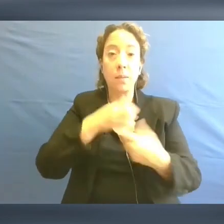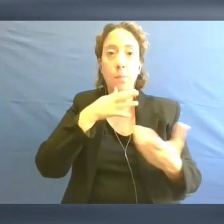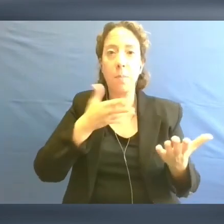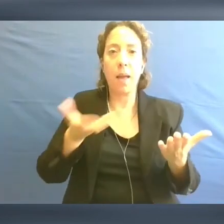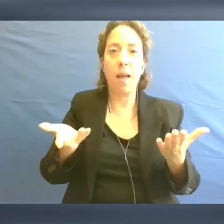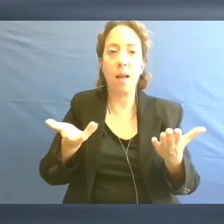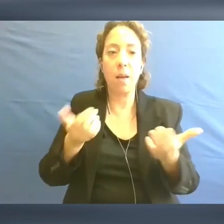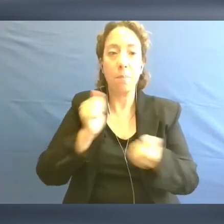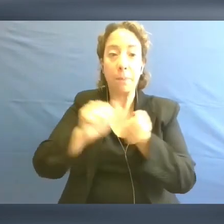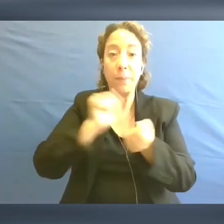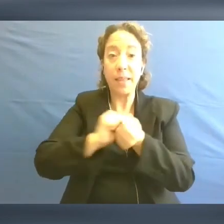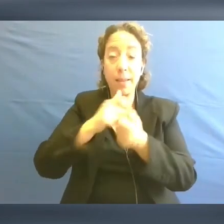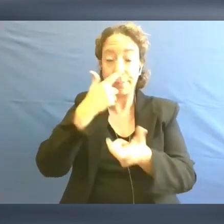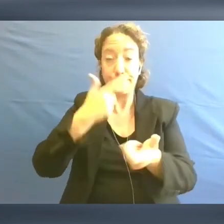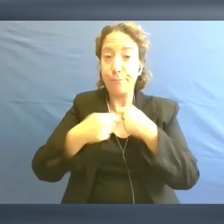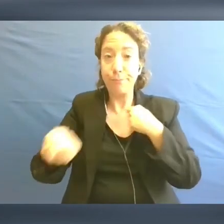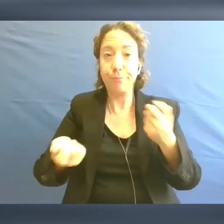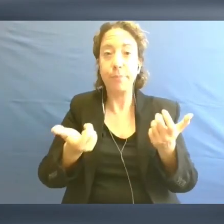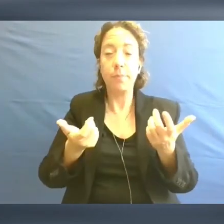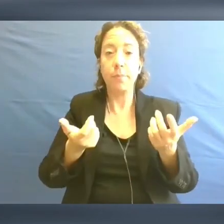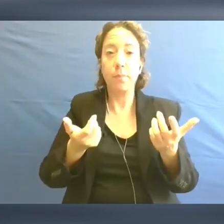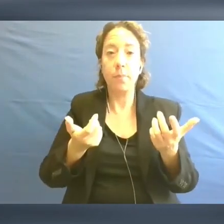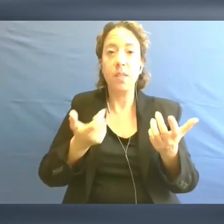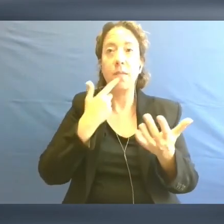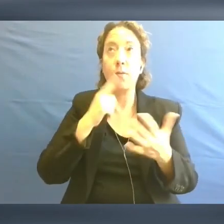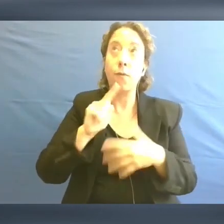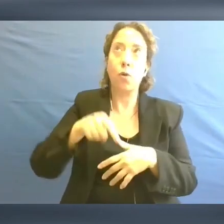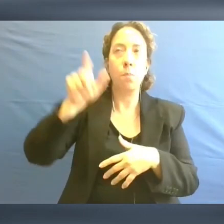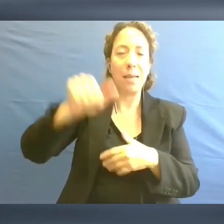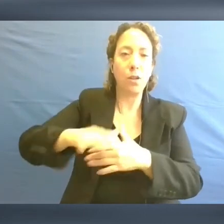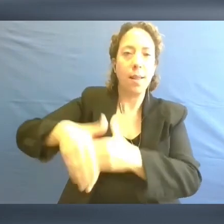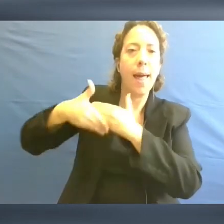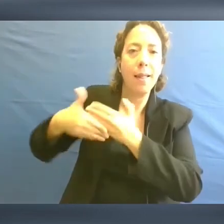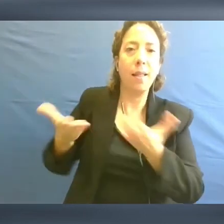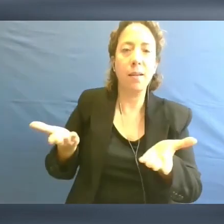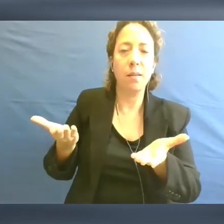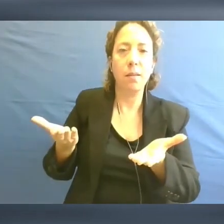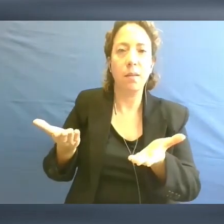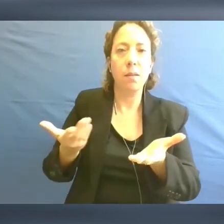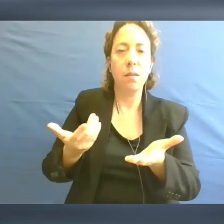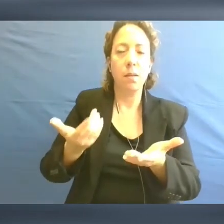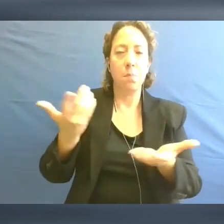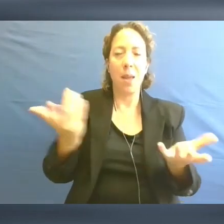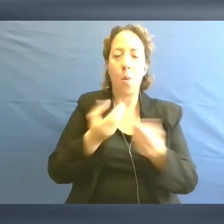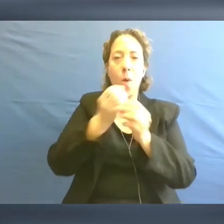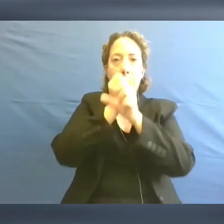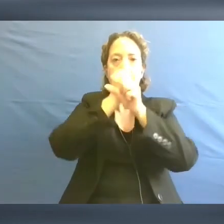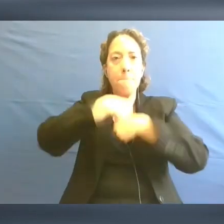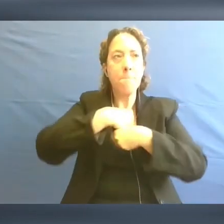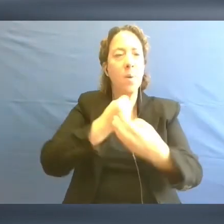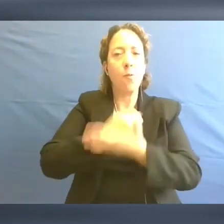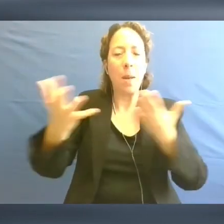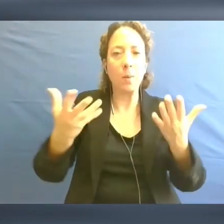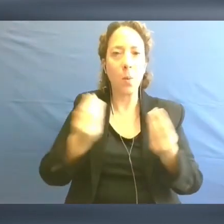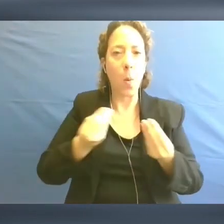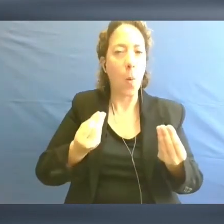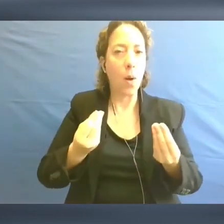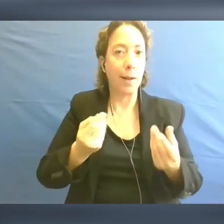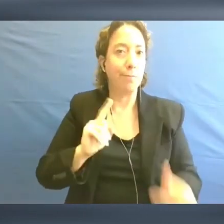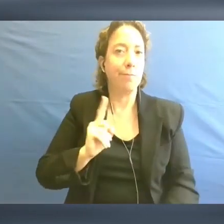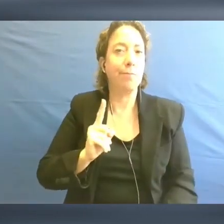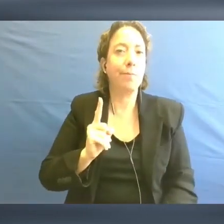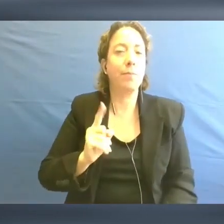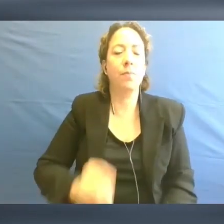document papier. Elle doit ainsi se faire aider, ce qui ne respecte pas la confidentialité des informations.